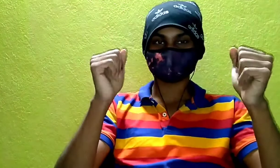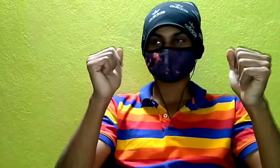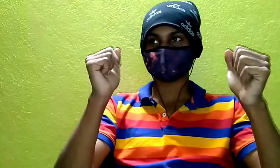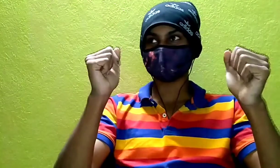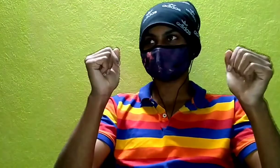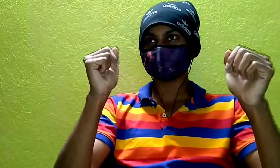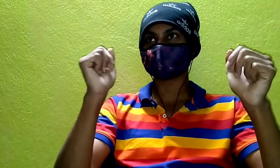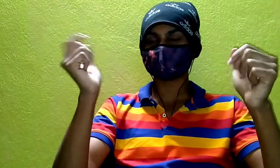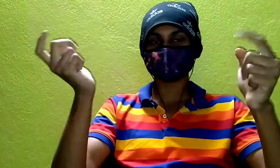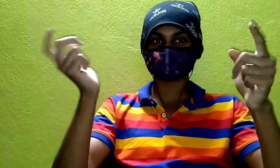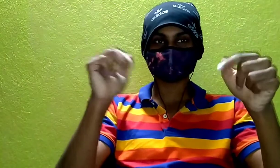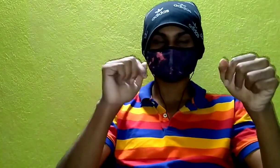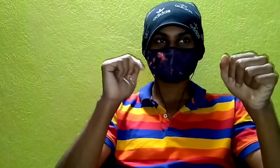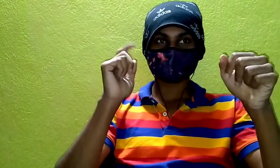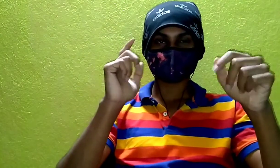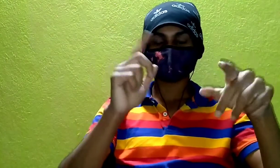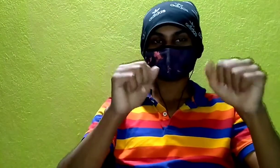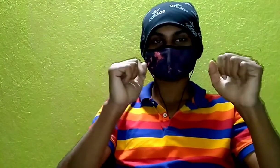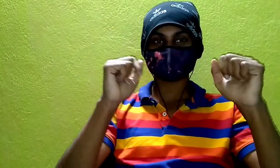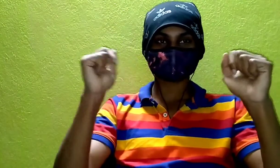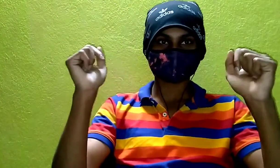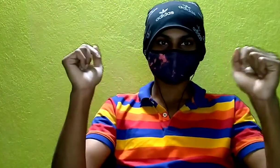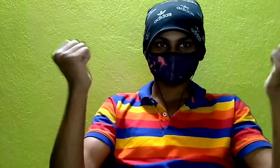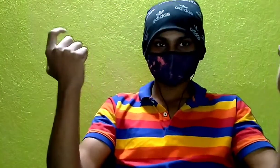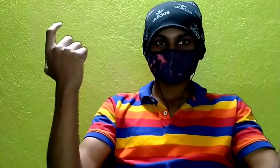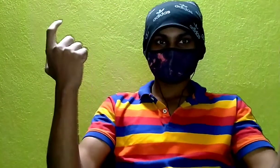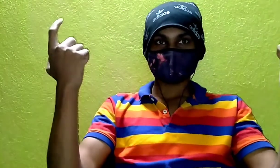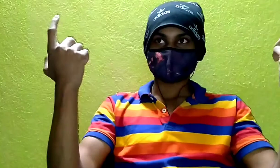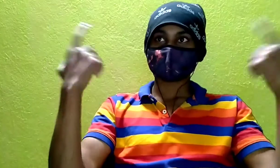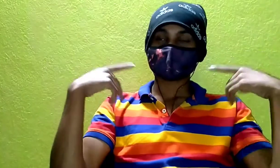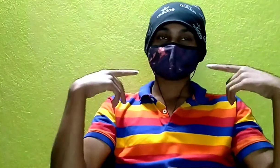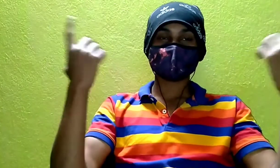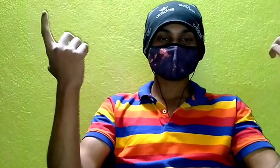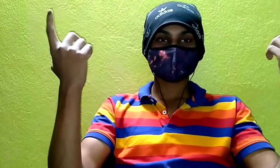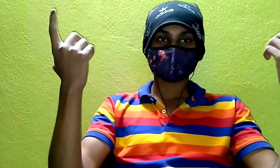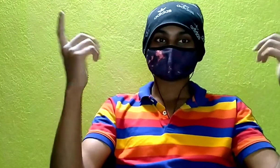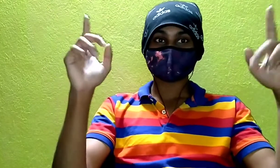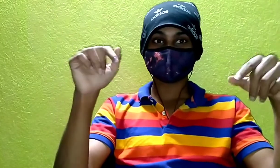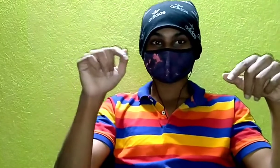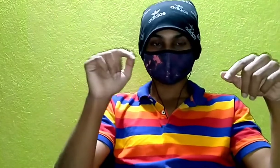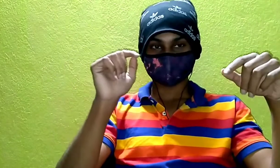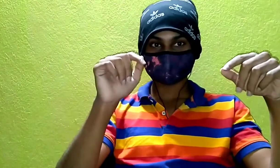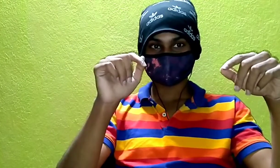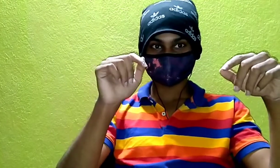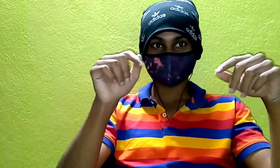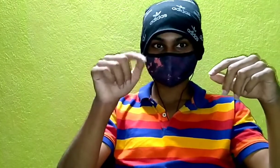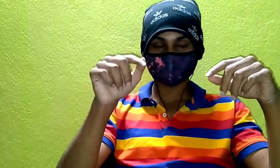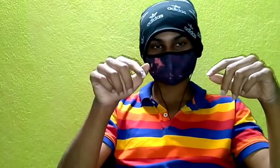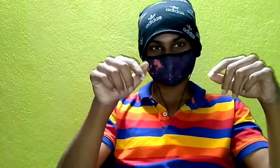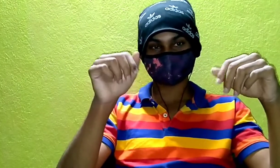पर टैबलेट तो इसको लाइक फॉर रिलाइजेशन करो तो मैंने अपना दिमाग लगाया आपको है बताइए वह भी देख रहा